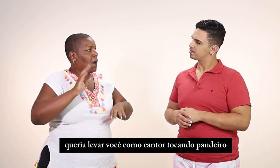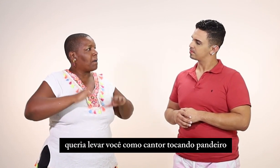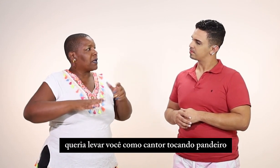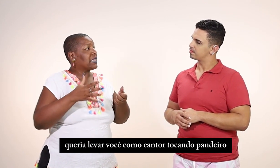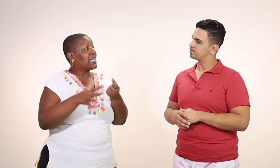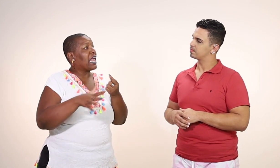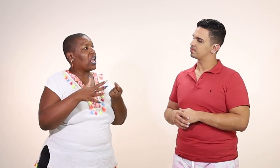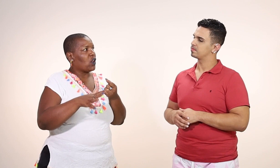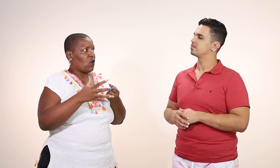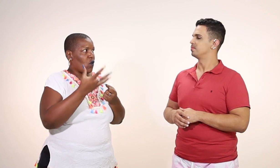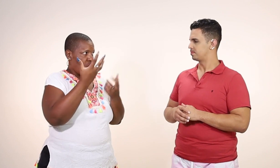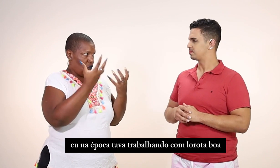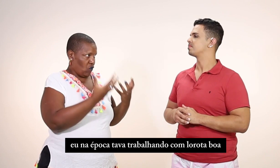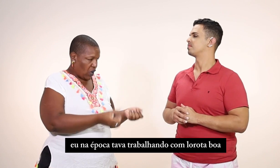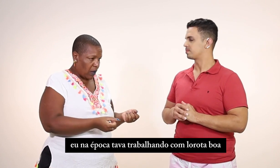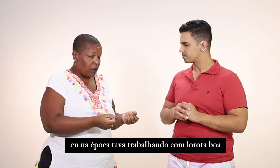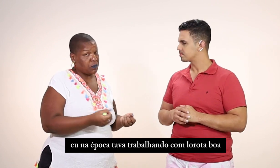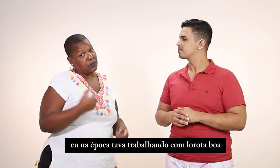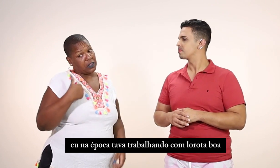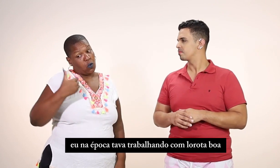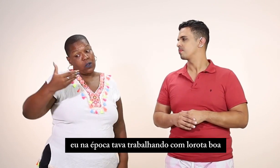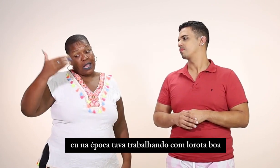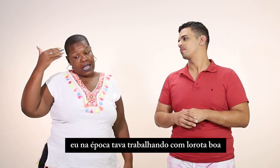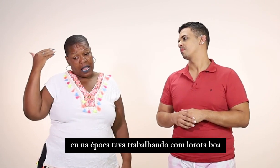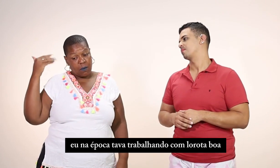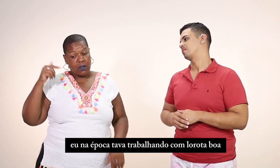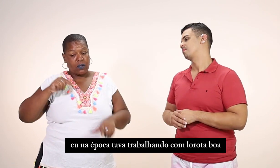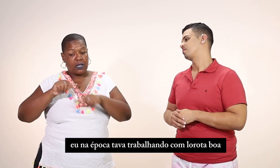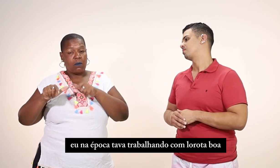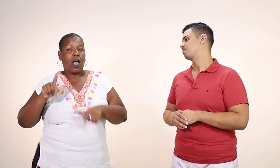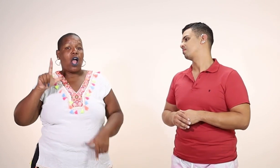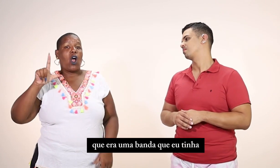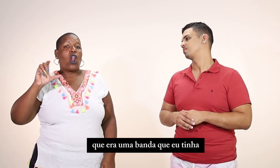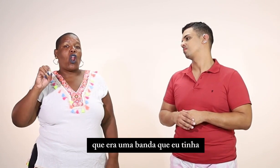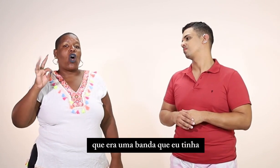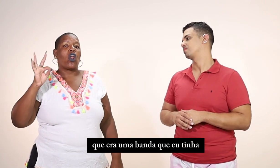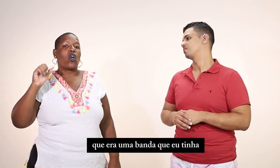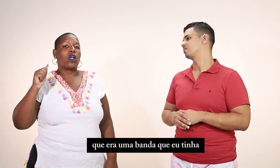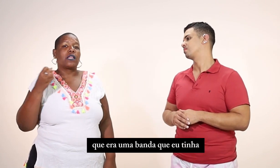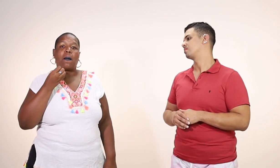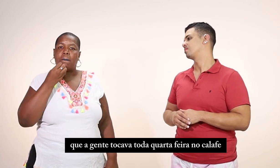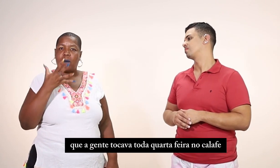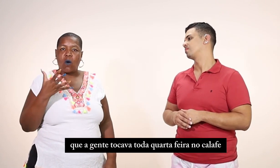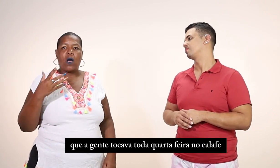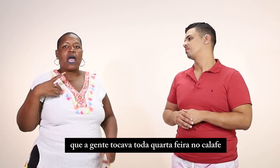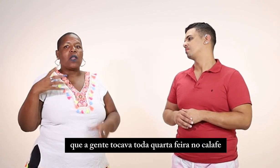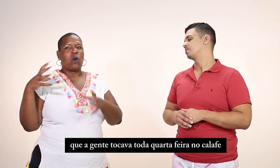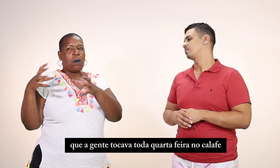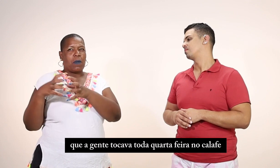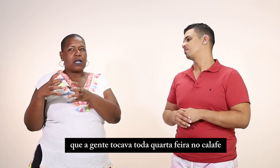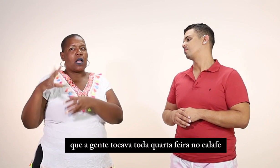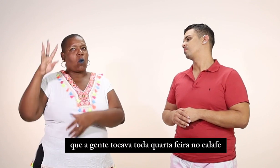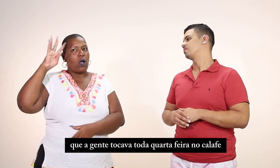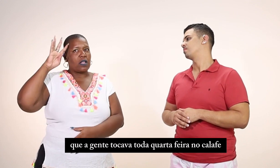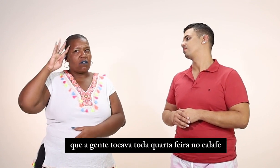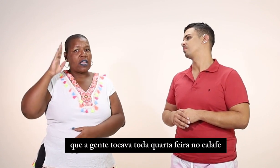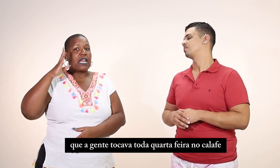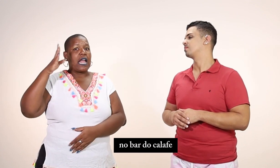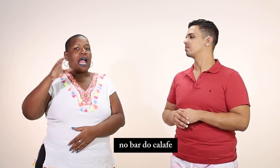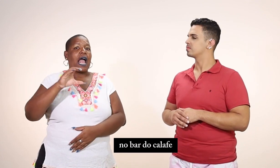pandeiro. Eu, na época, estava trabalhando com Lorota Boa, que era uma banda que eu tinha, que a gente tocava toda quarta-feira no Calaf, no Bar do